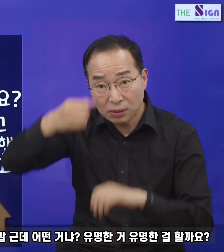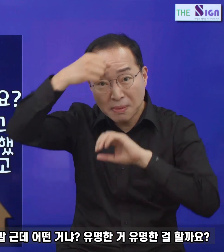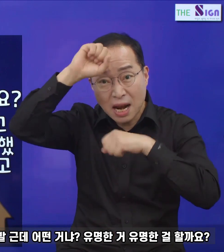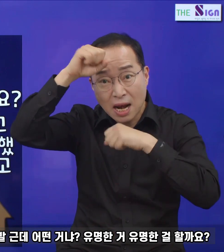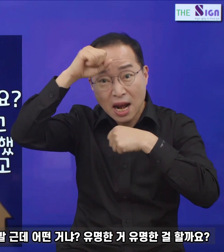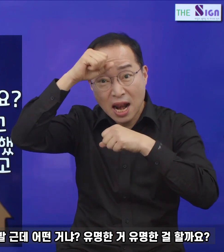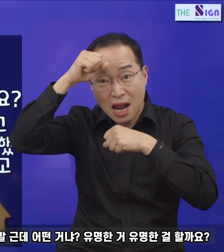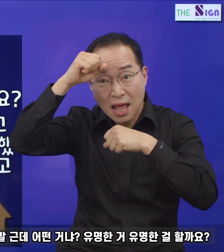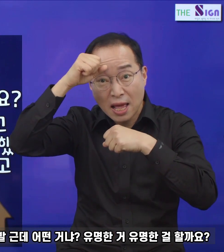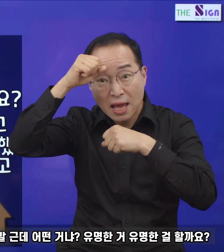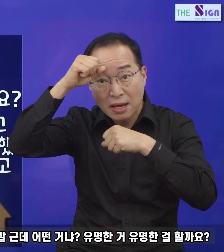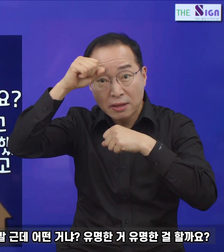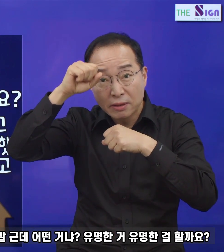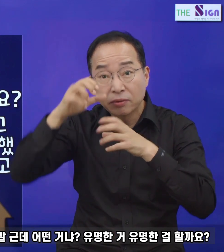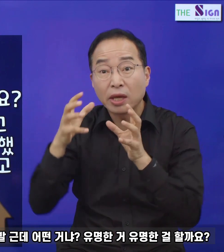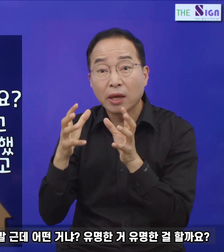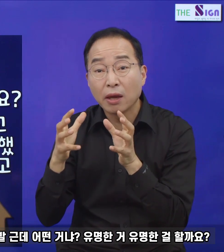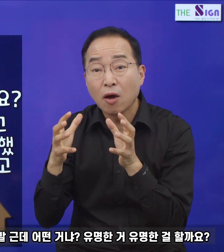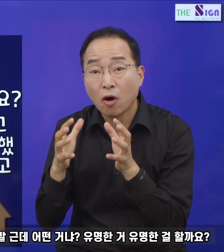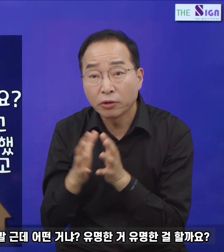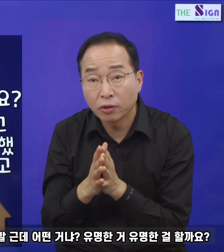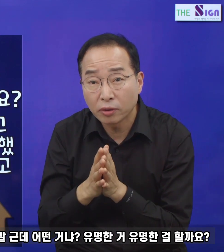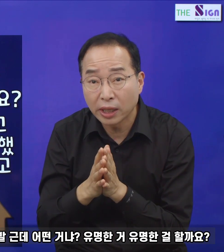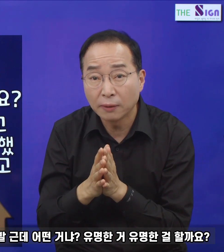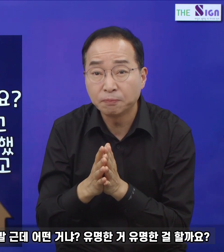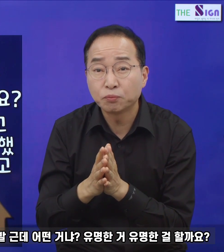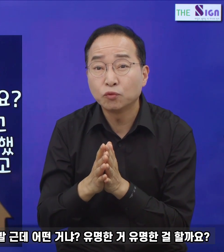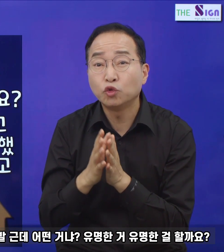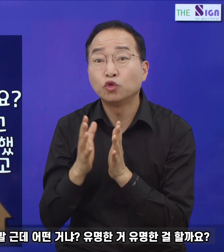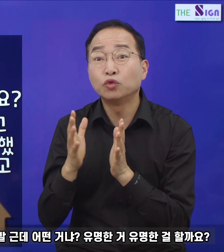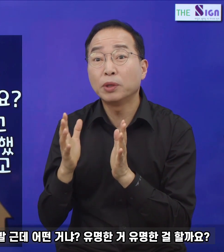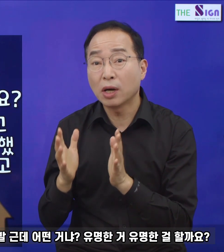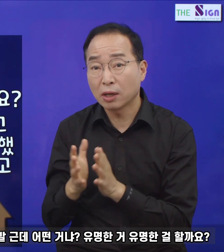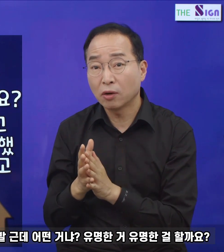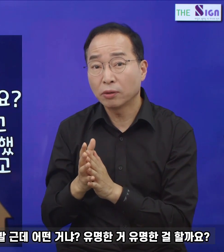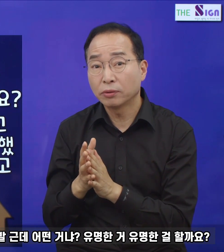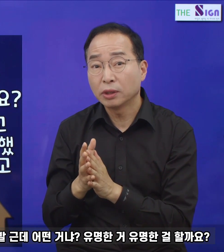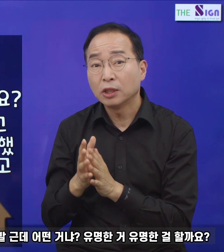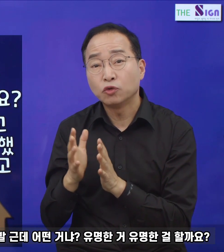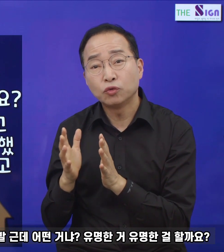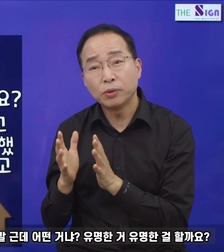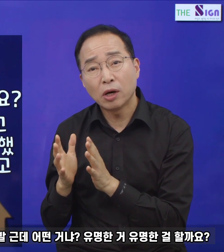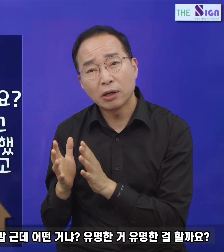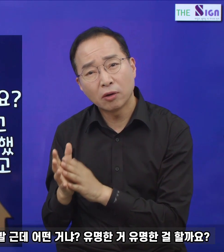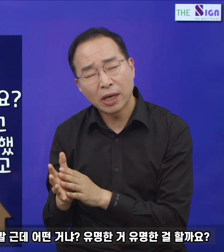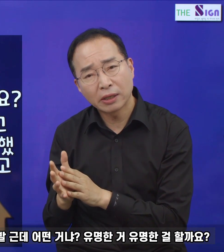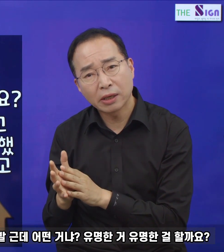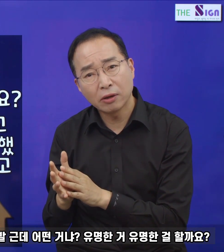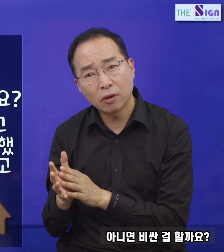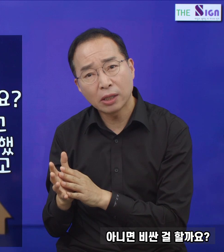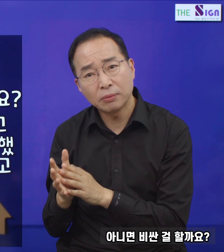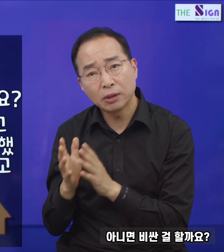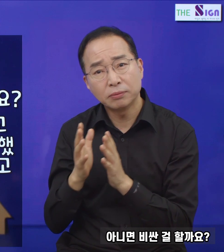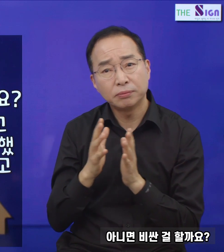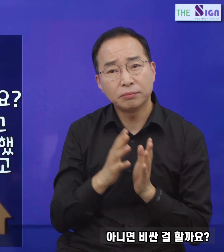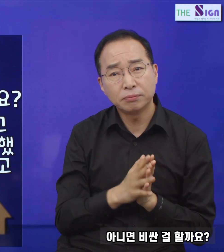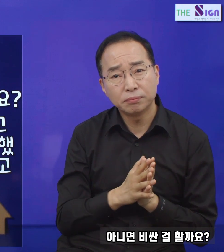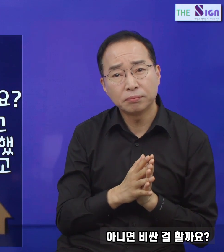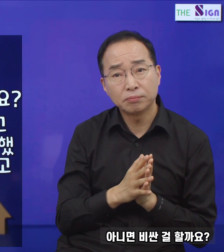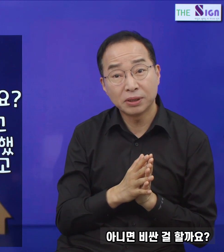신발. 근데 어떤 거냐? 유명한 거. 유명한 걸 할까요? 아니면 비싼